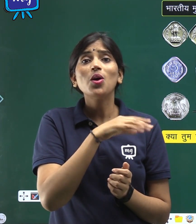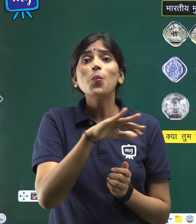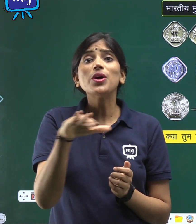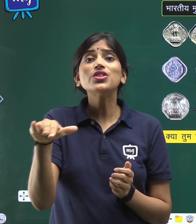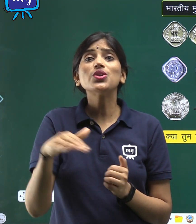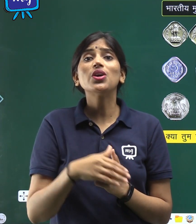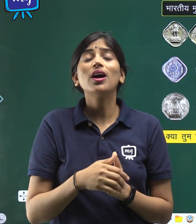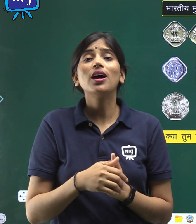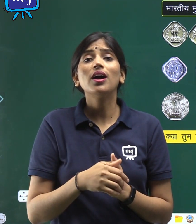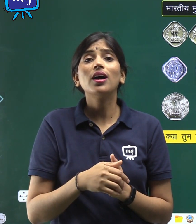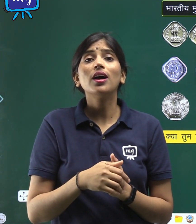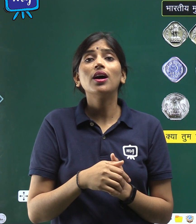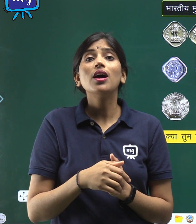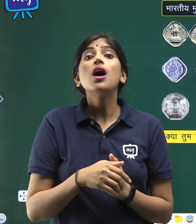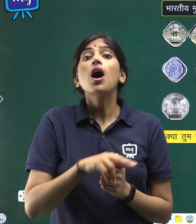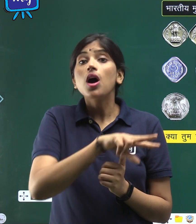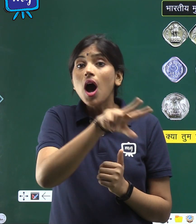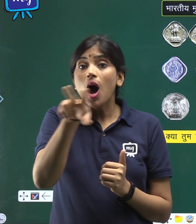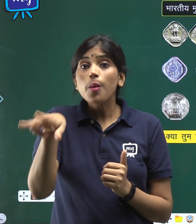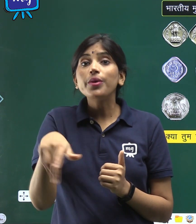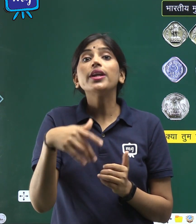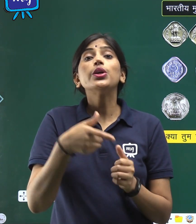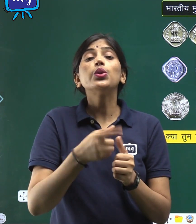बच्चों, आपने तो